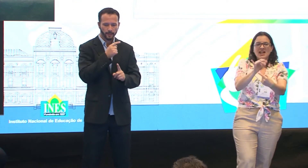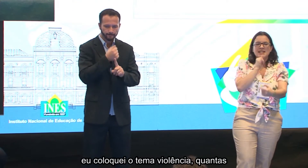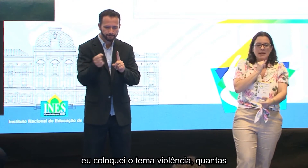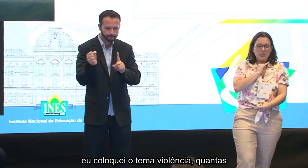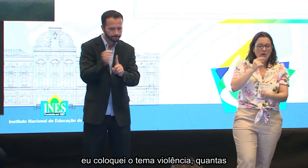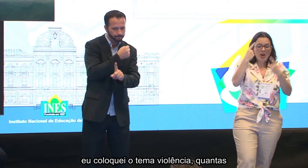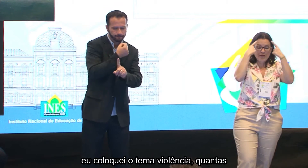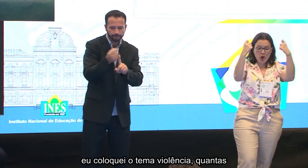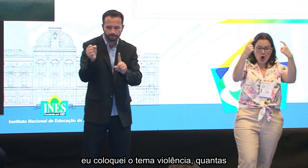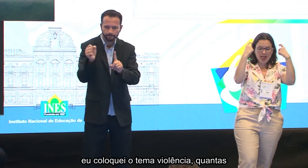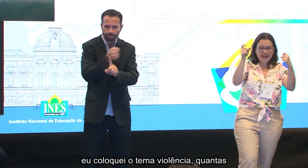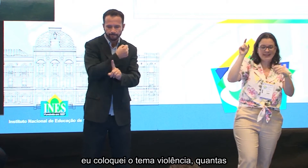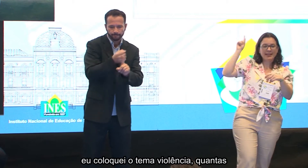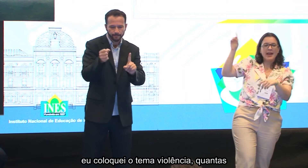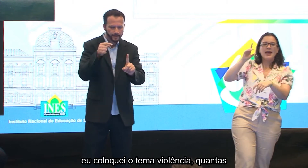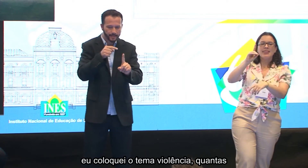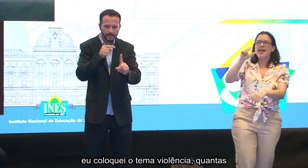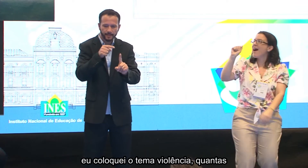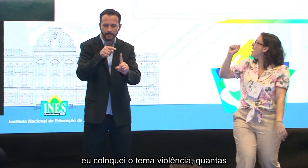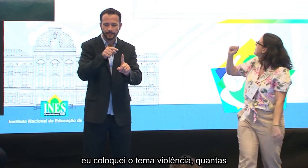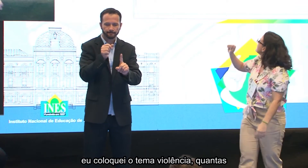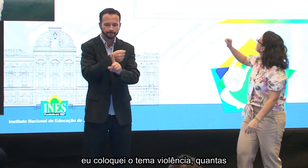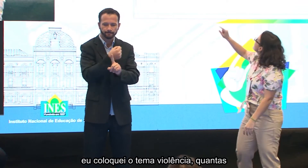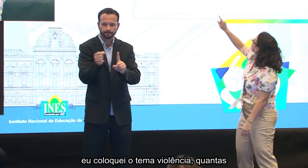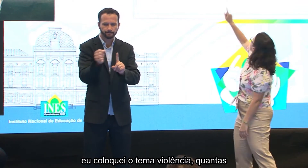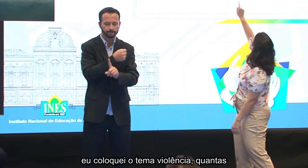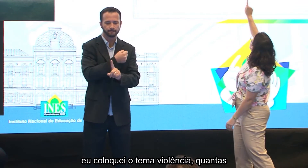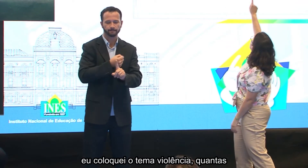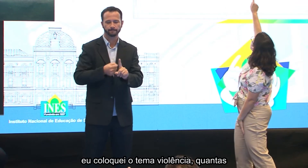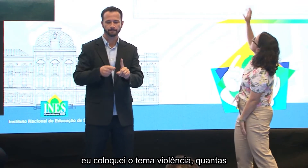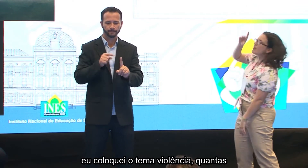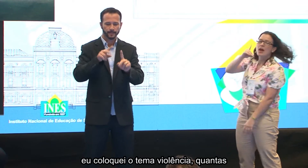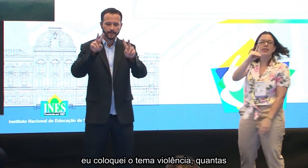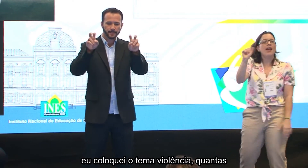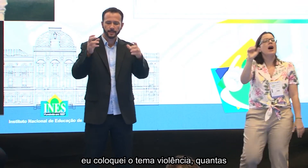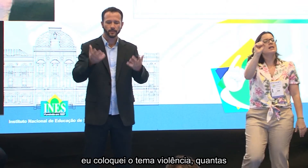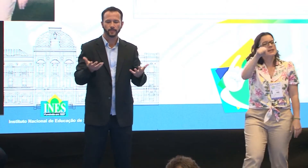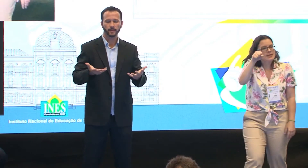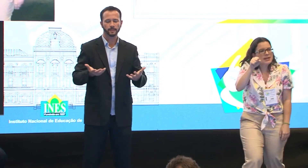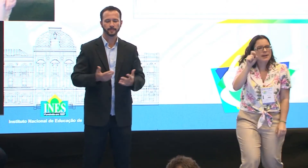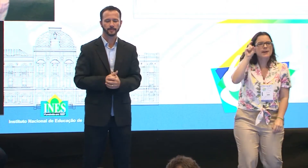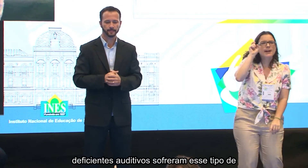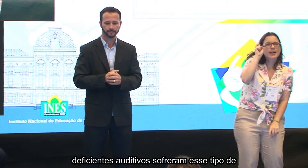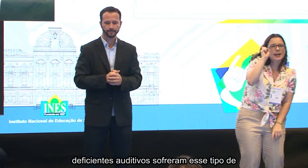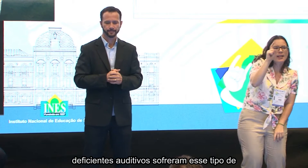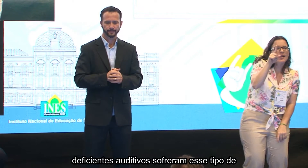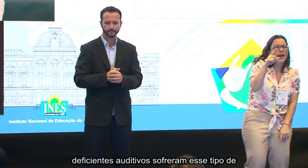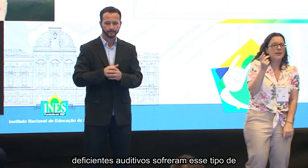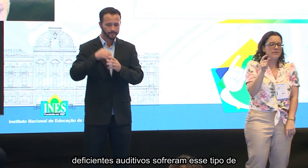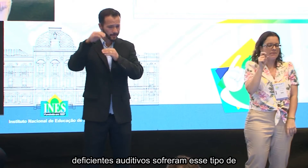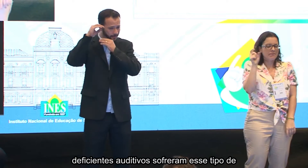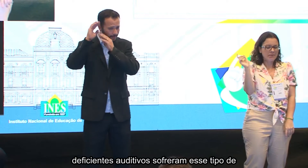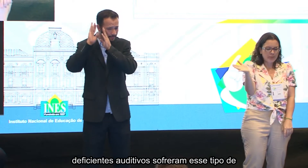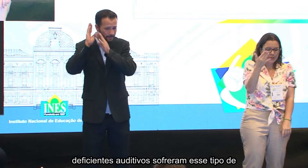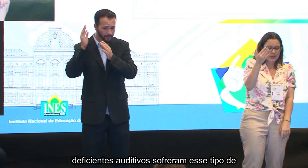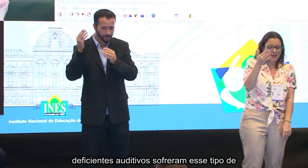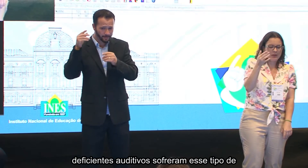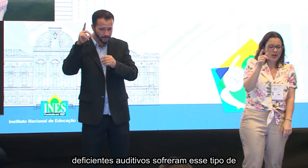Eu coloquei um tema, violência ali. Quantos deficientes auditivos sofreram